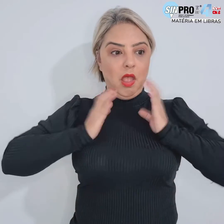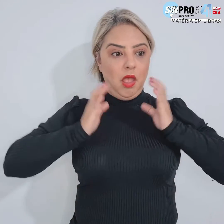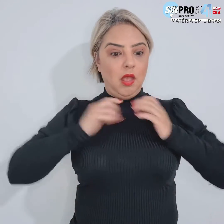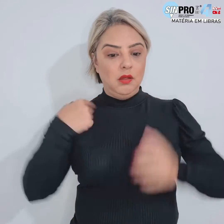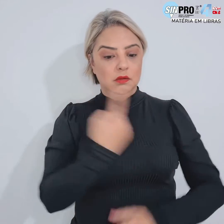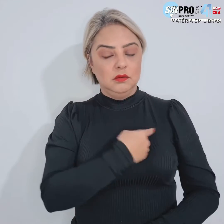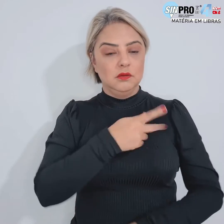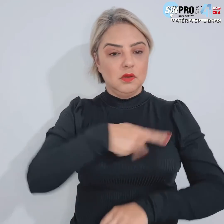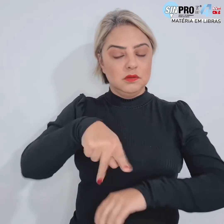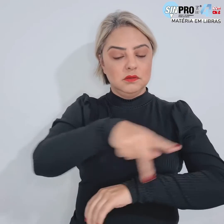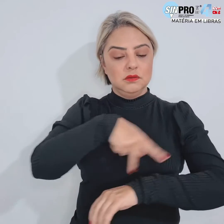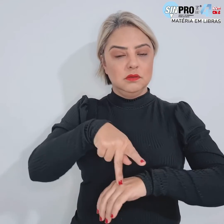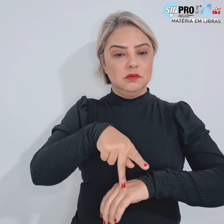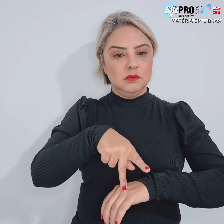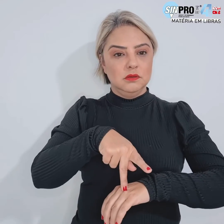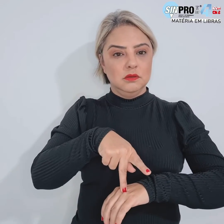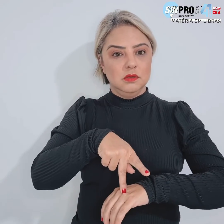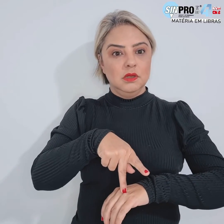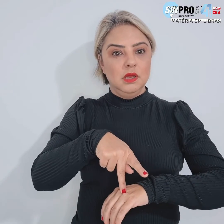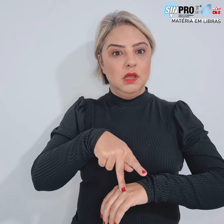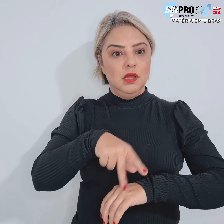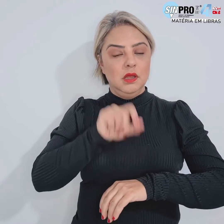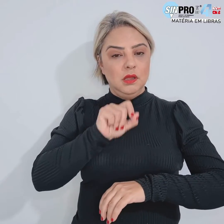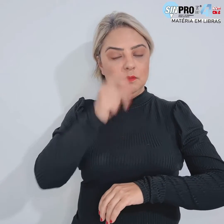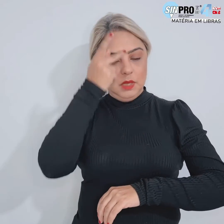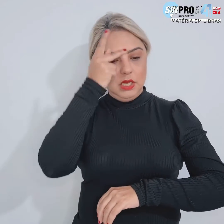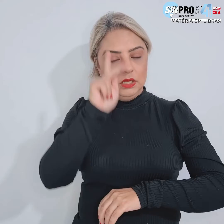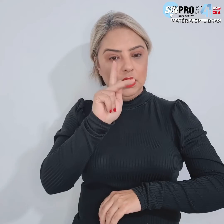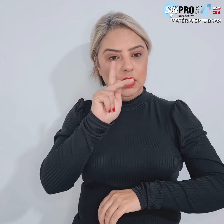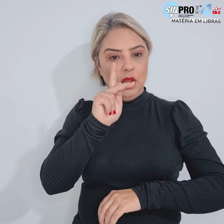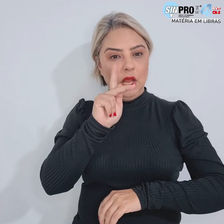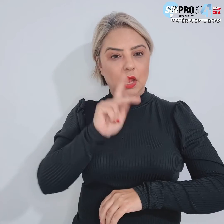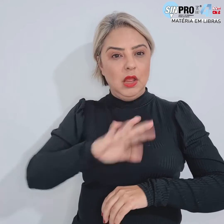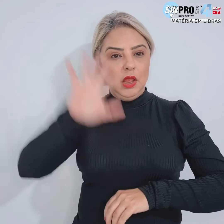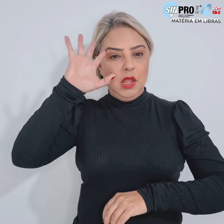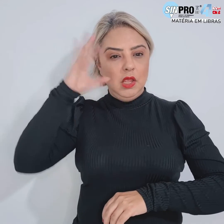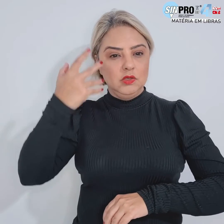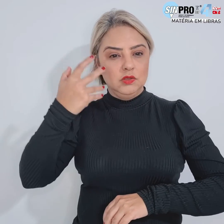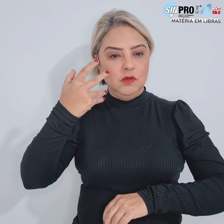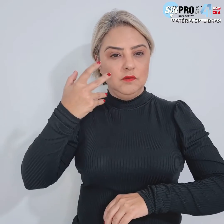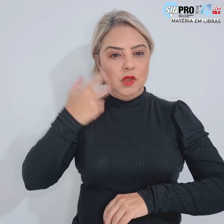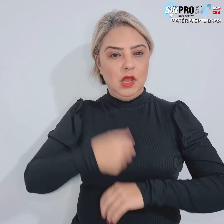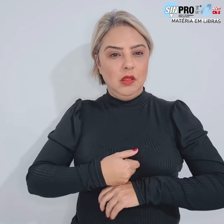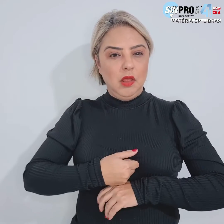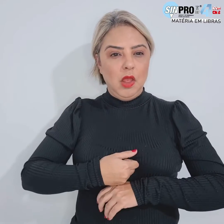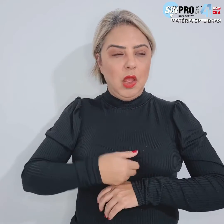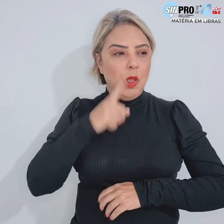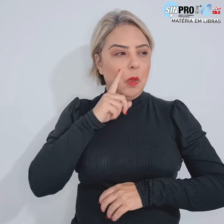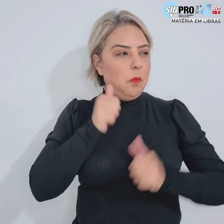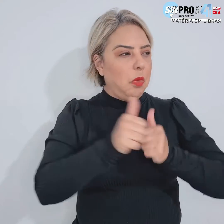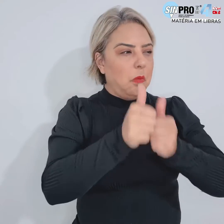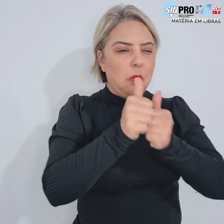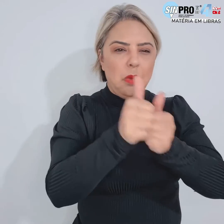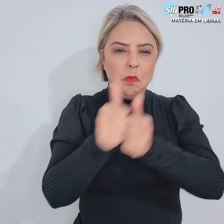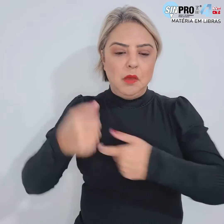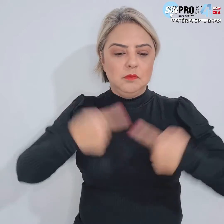nação, e para isso impuseram o regime de perseguição política, com terrorismo